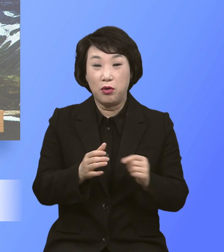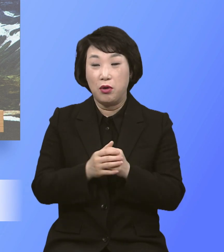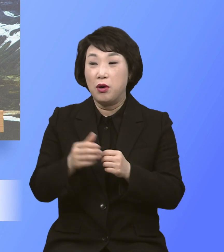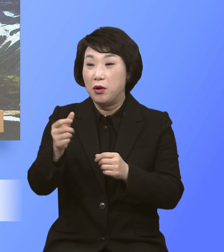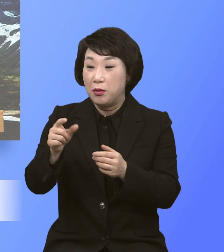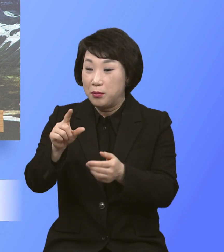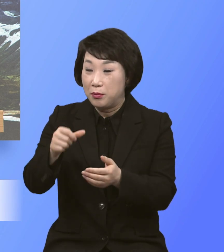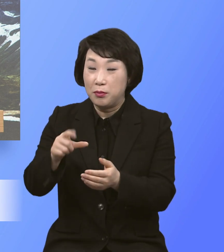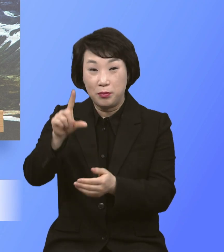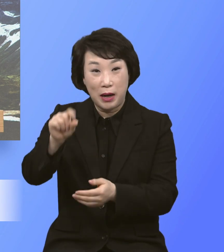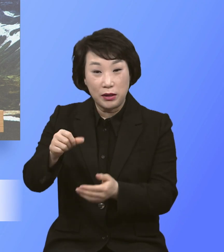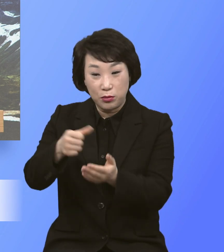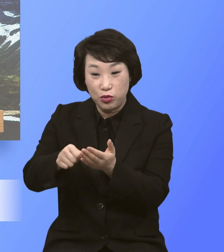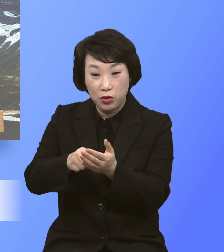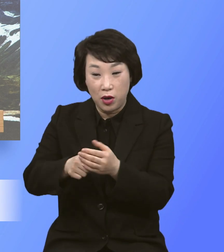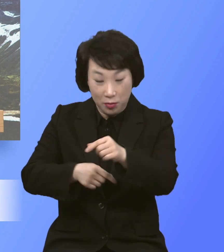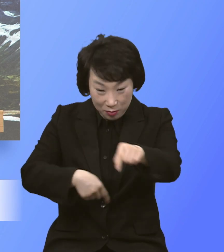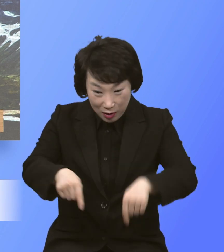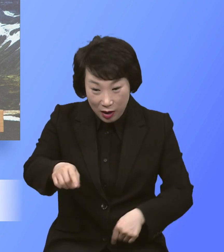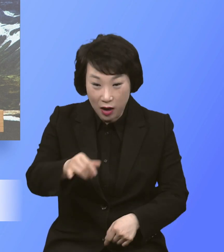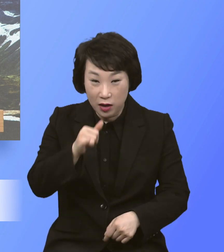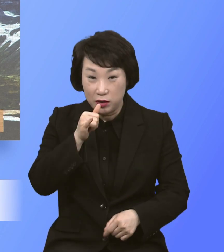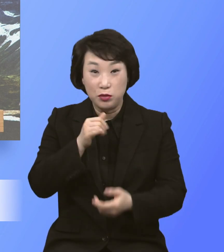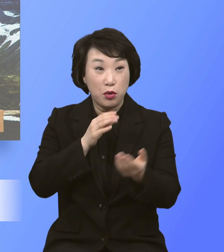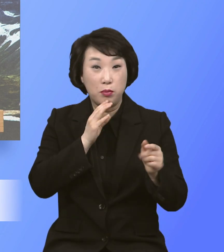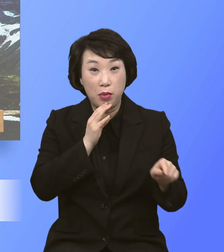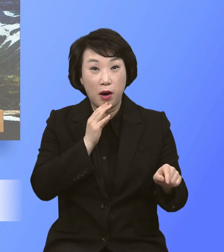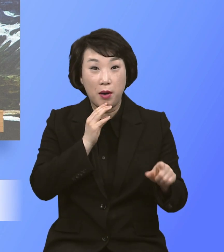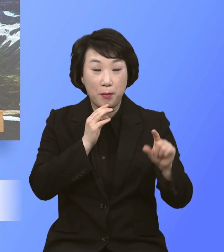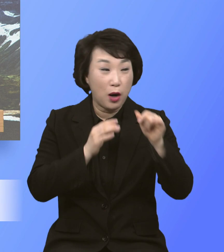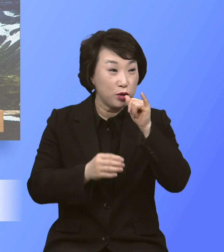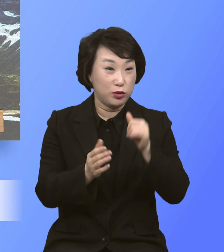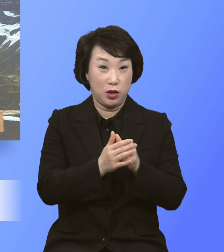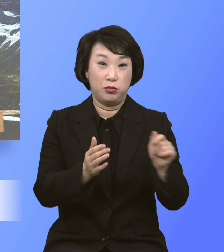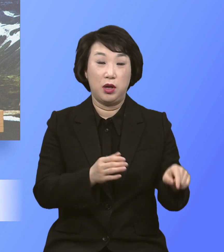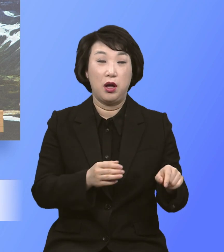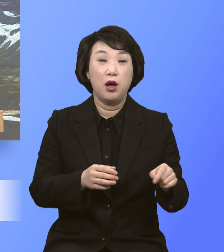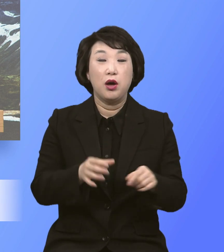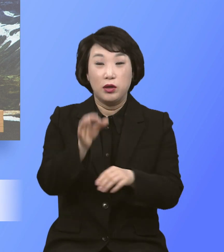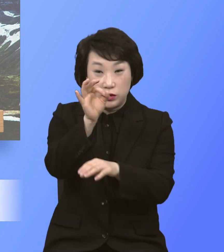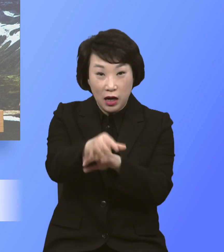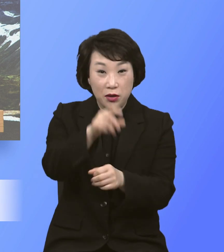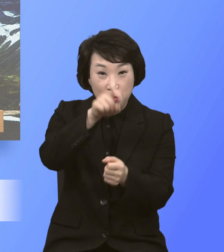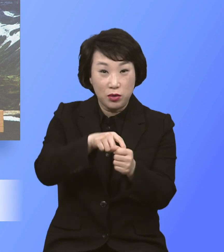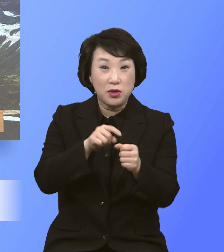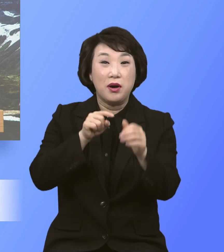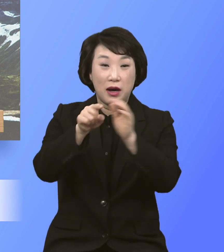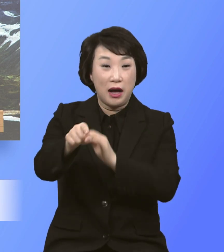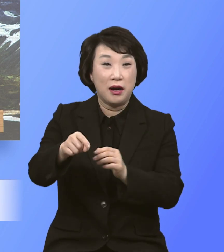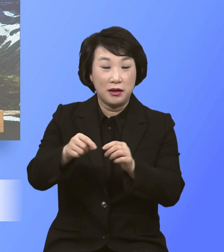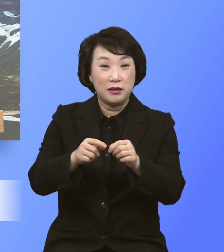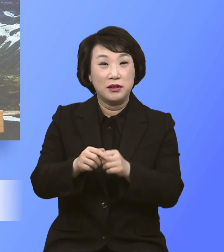나오면 이 사람은 10,000원짜리 돈을 있기 때문에 10,000원 주고 살려고 들고 나오는구나 하지